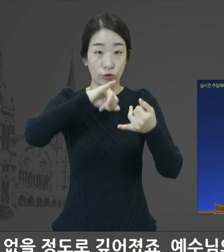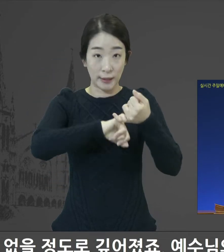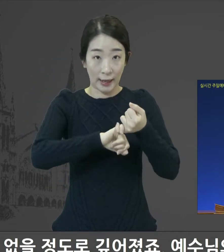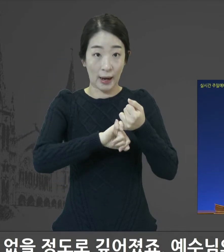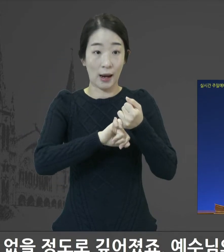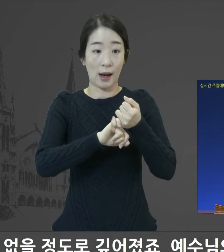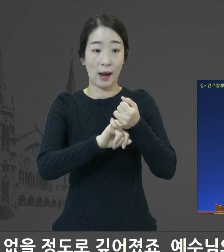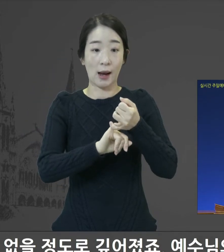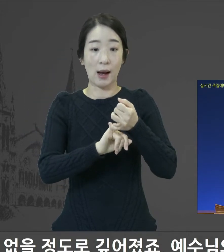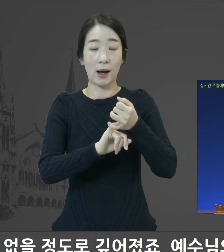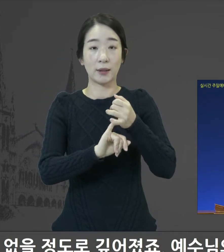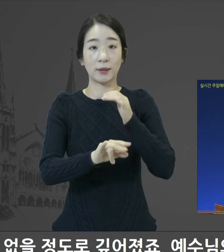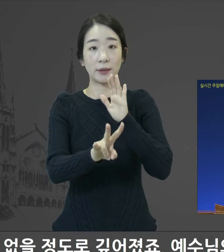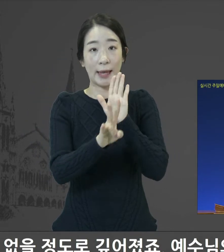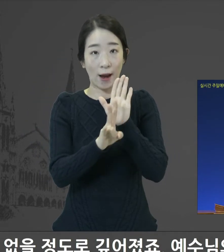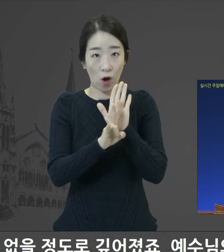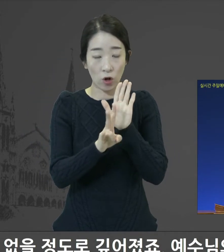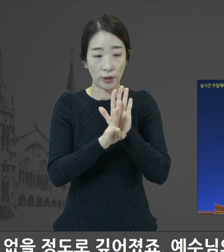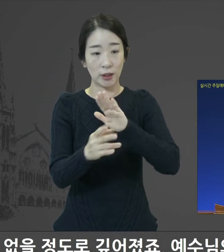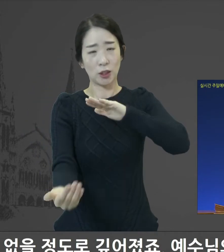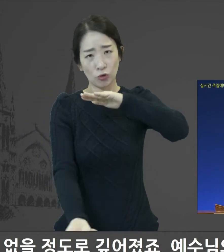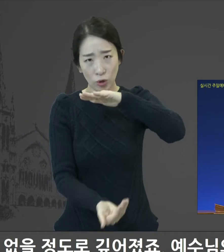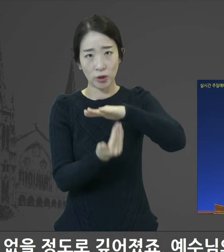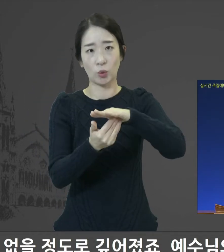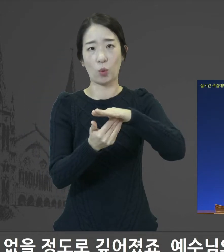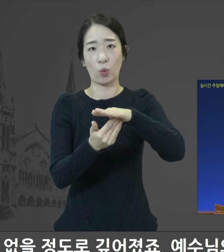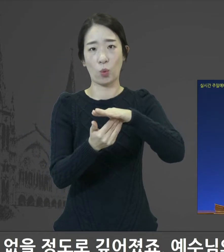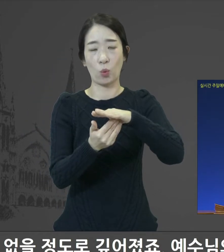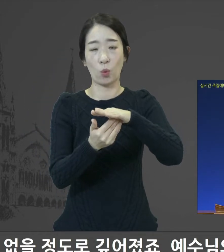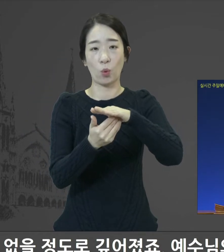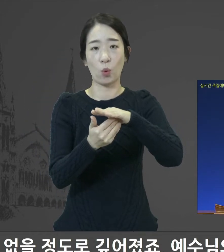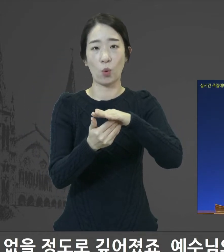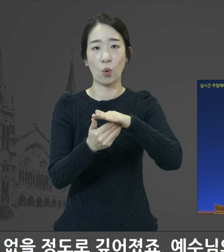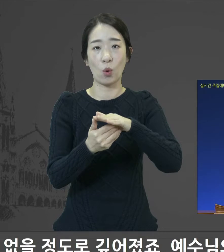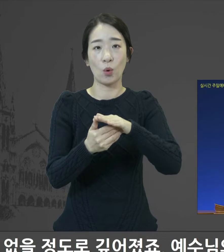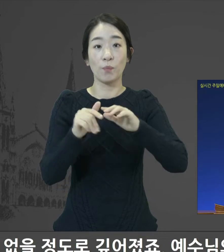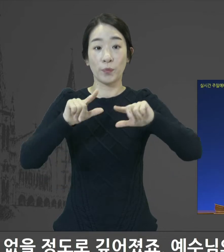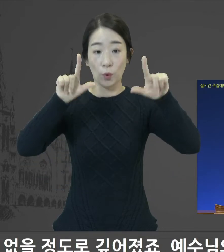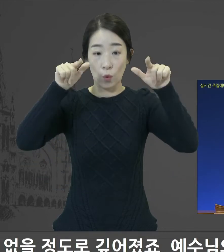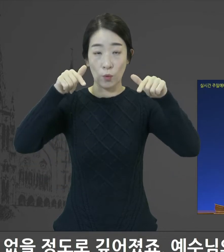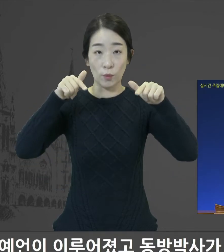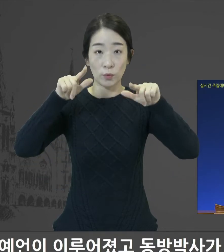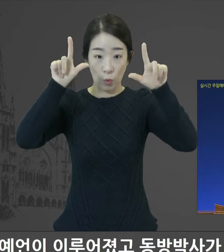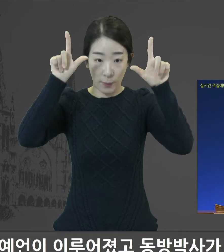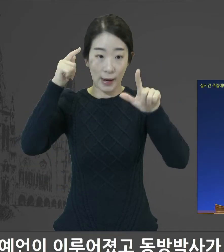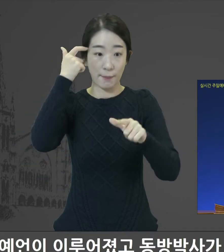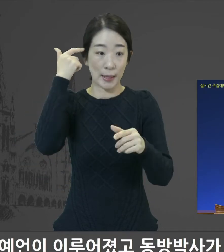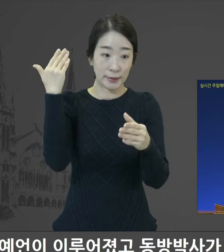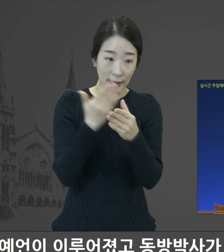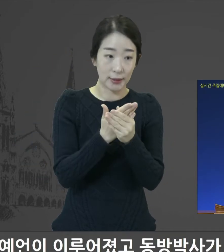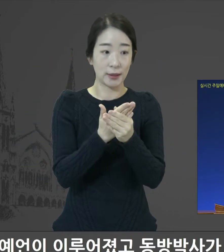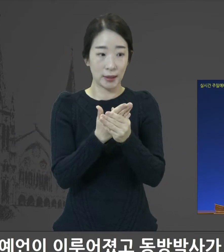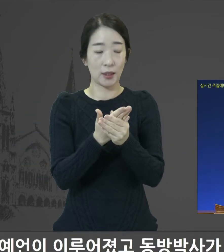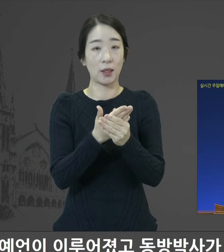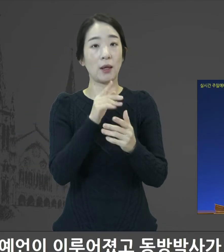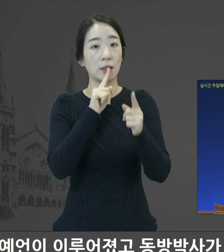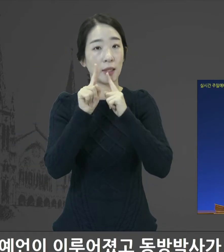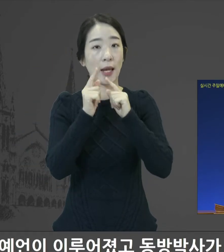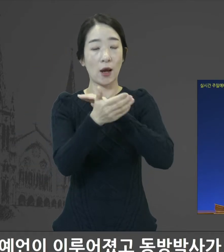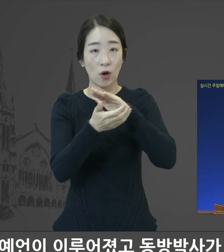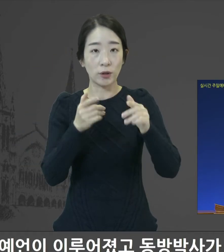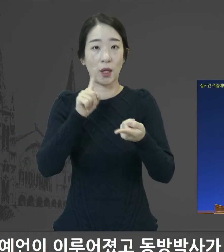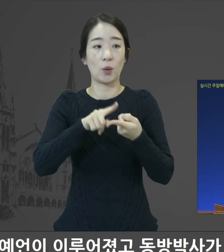동방박사가 그것을 경배했다, 이렇게 설명합니다. 마가는 복음의 시작이라 이렇게 간단히 선포를